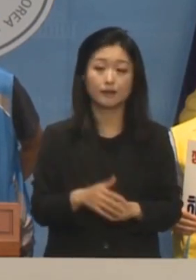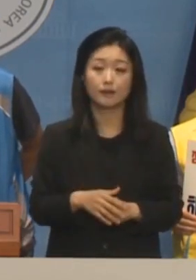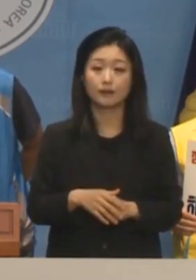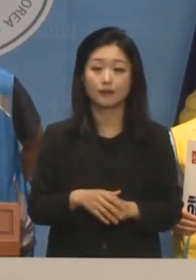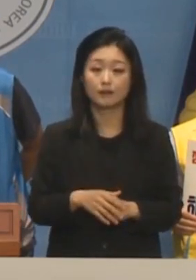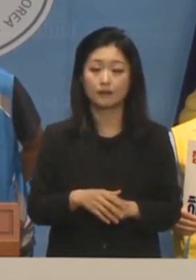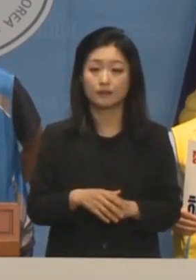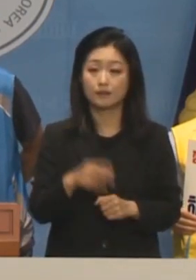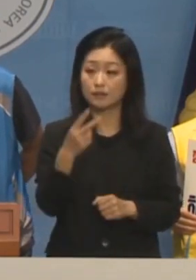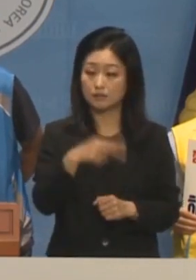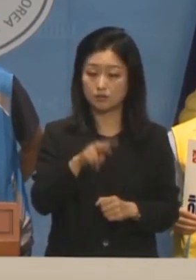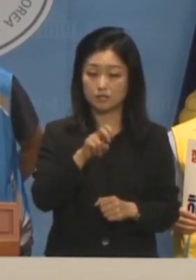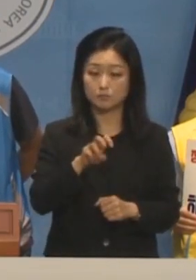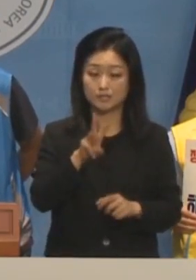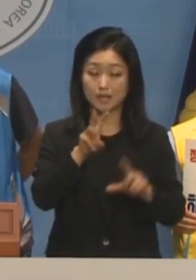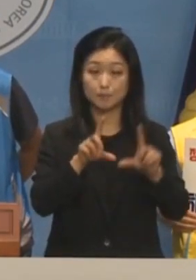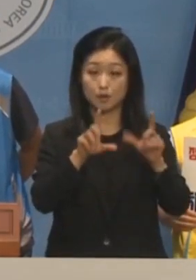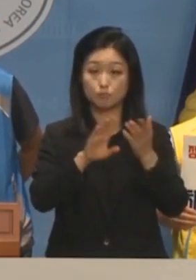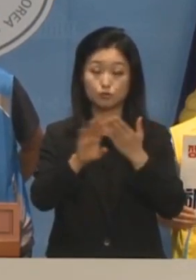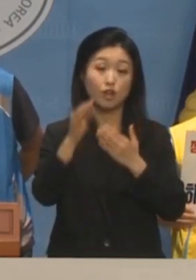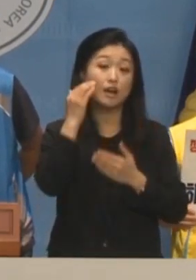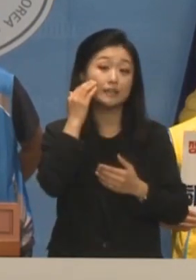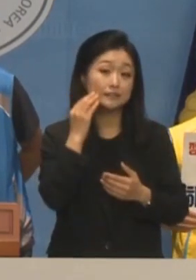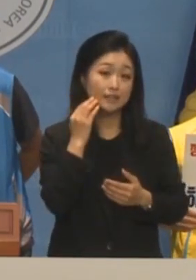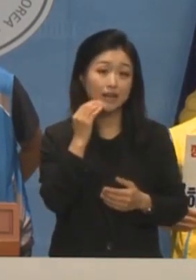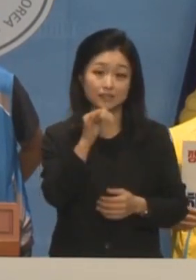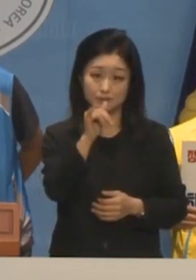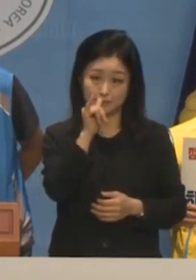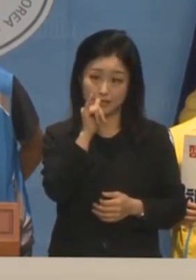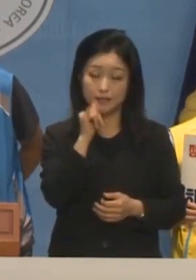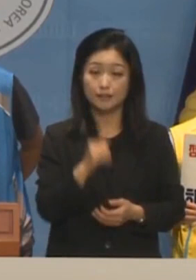벌써 2023년부터 흑자를 기록했습니다.